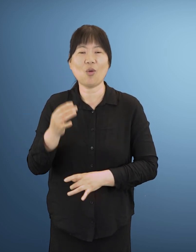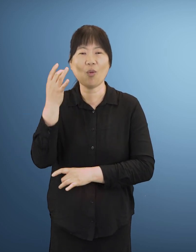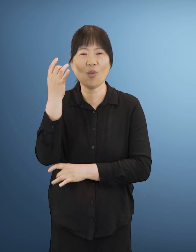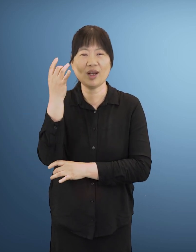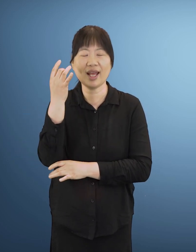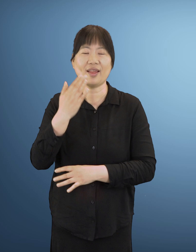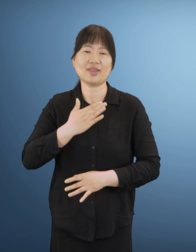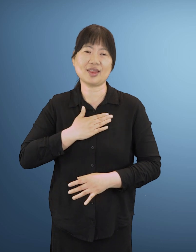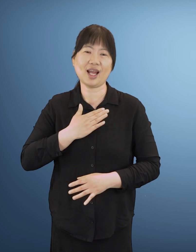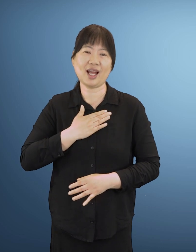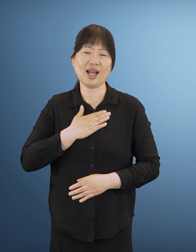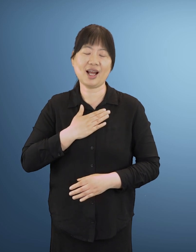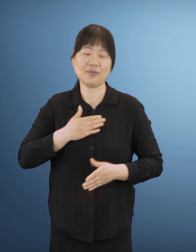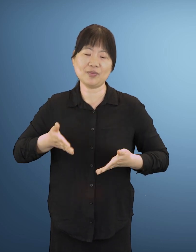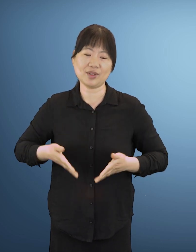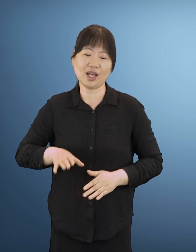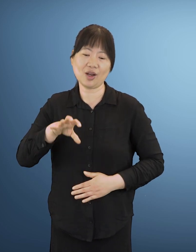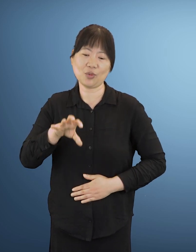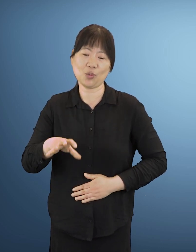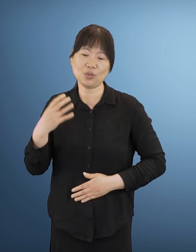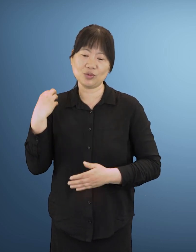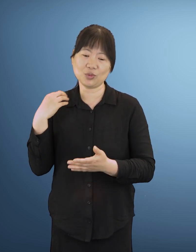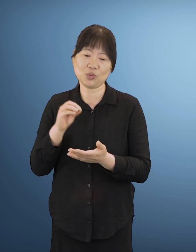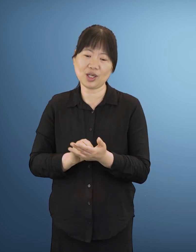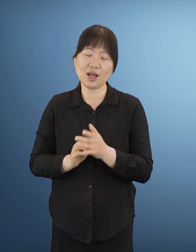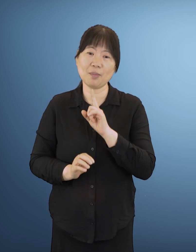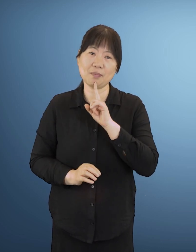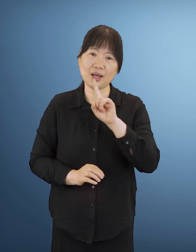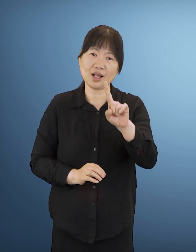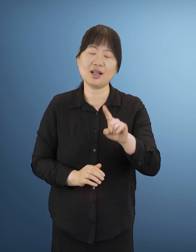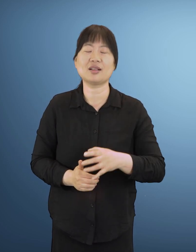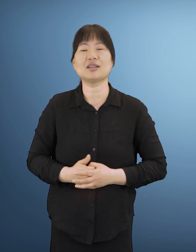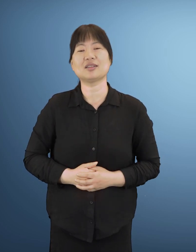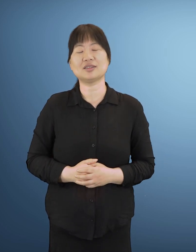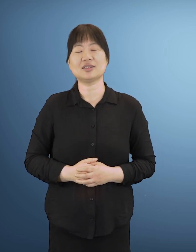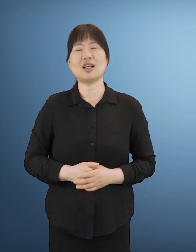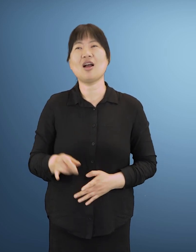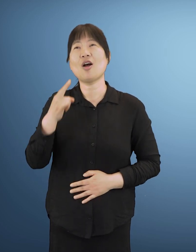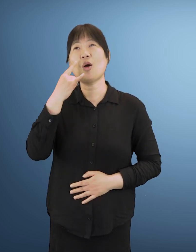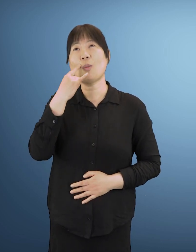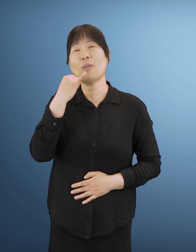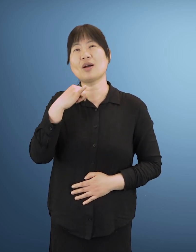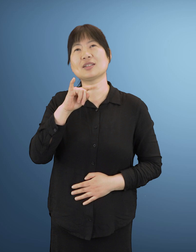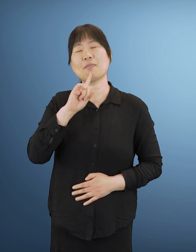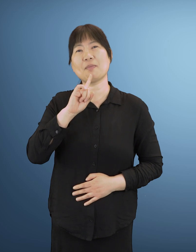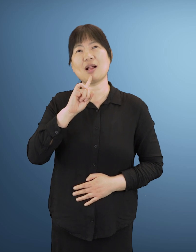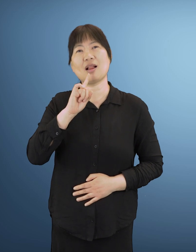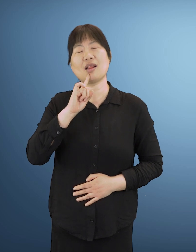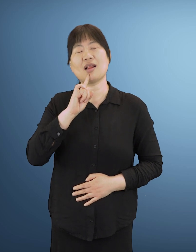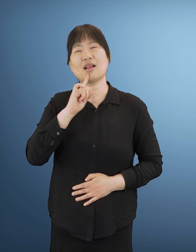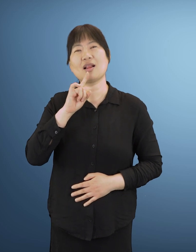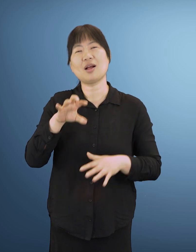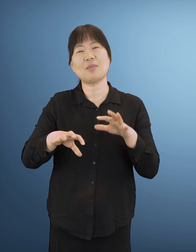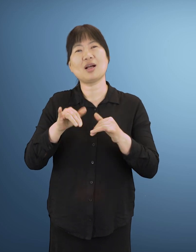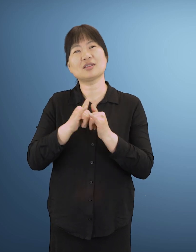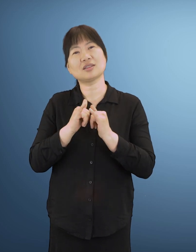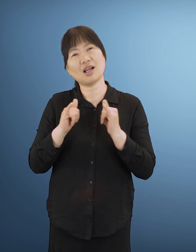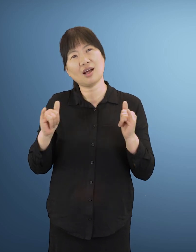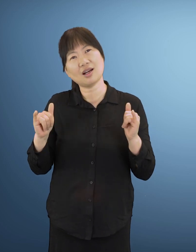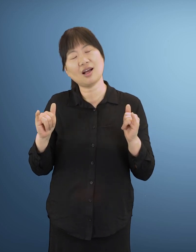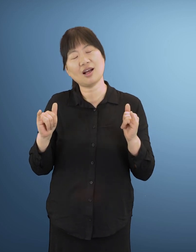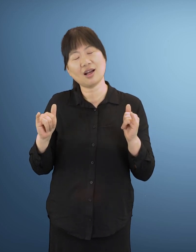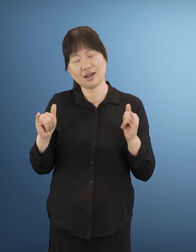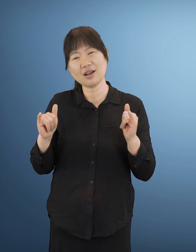이렇게 돼 있어. 고향으로 돌아가사. 그리고 이제 거기에서 어머니 얘기가 마을 사람들에 의해서